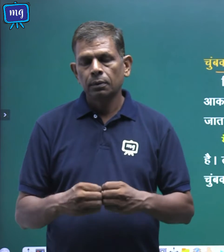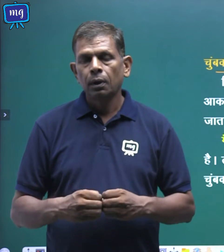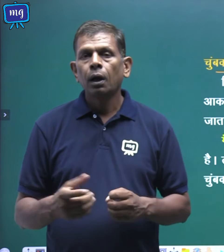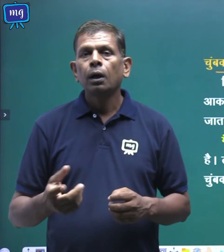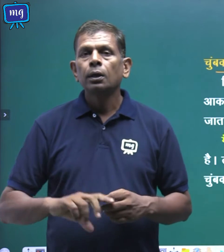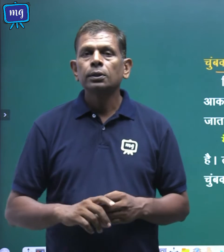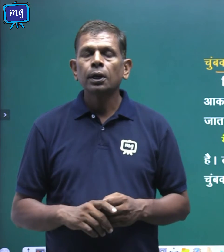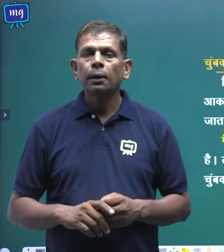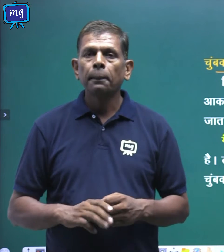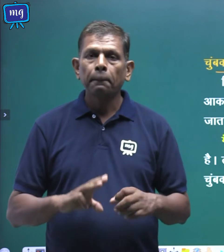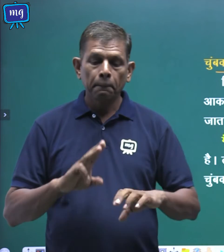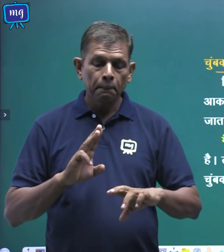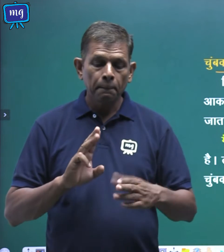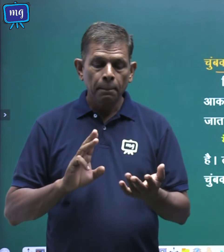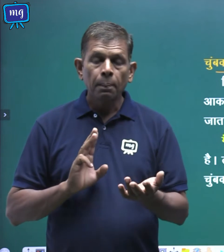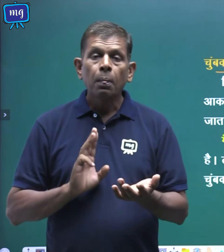जिन पदार्थों में